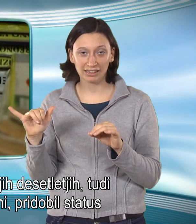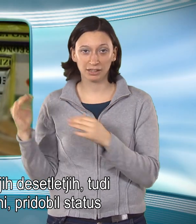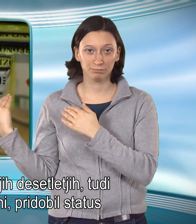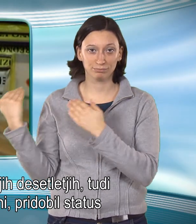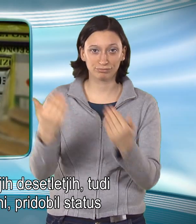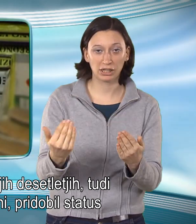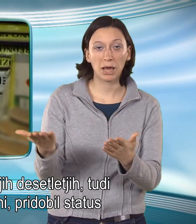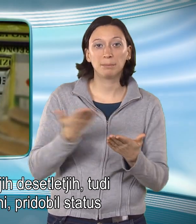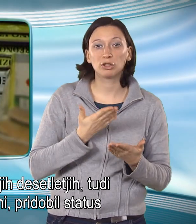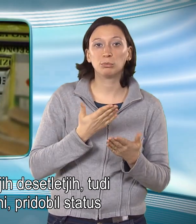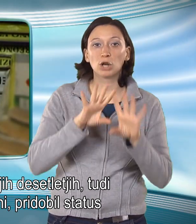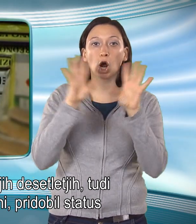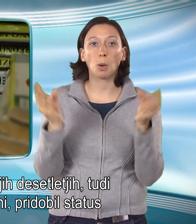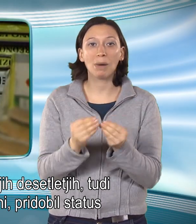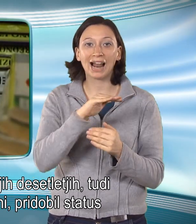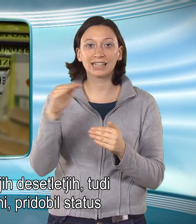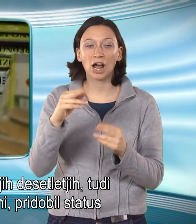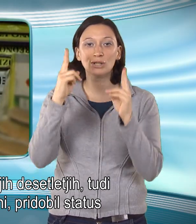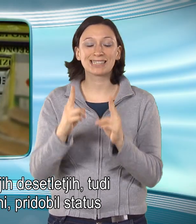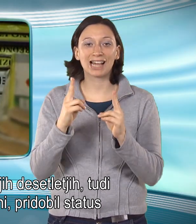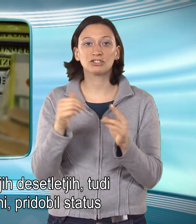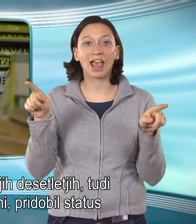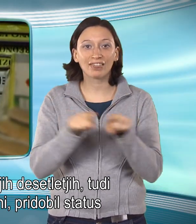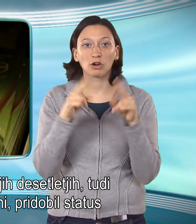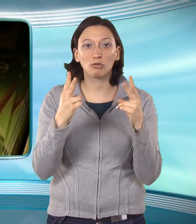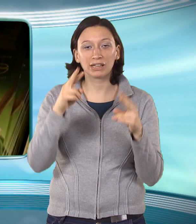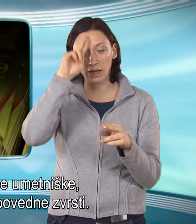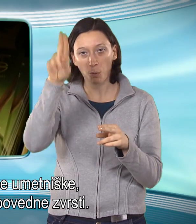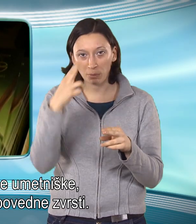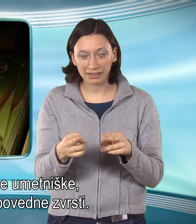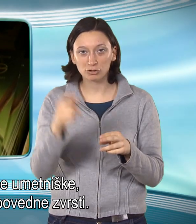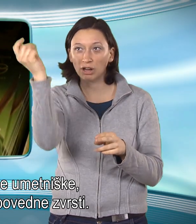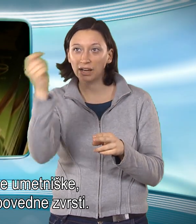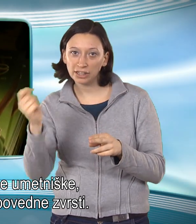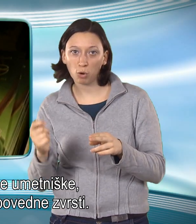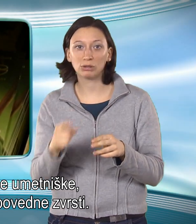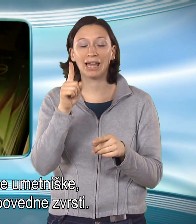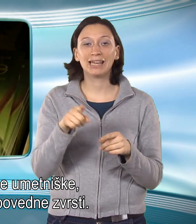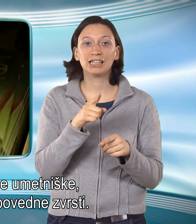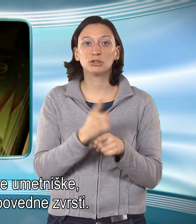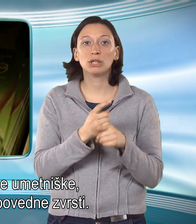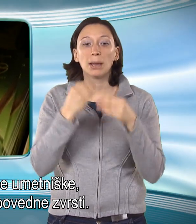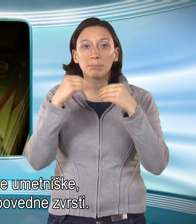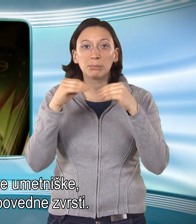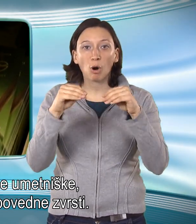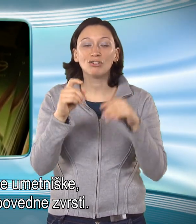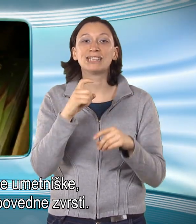desetletjih pridobil tudi na globalni ravni status enakovredne umetniške, likovne in pripovedne